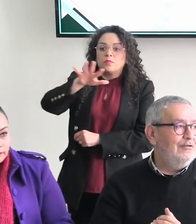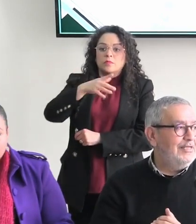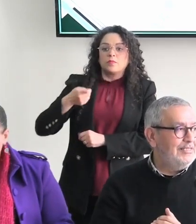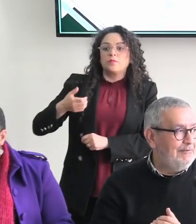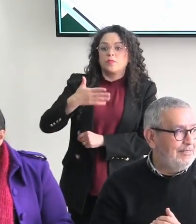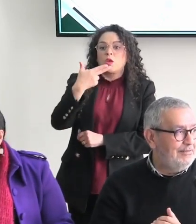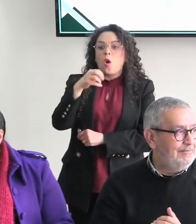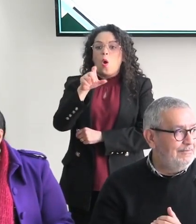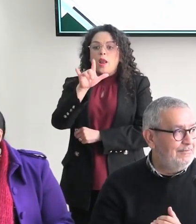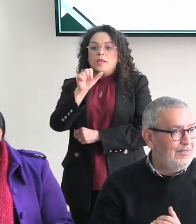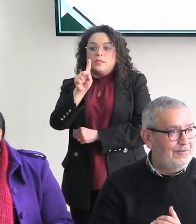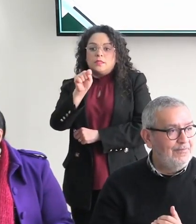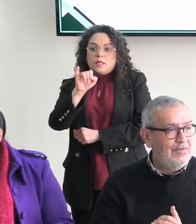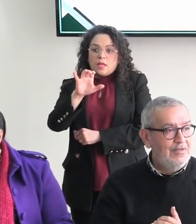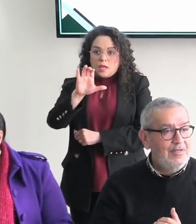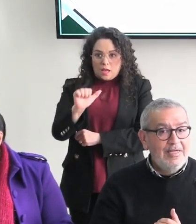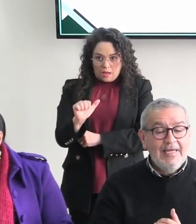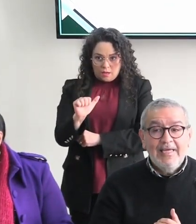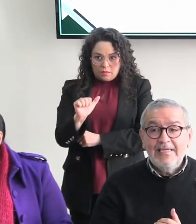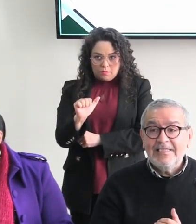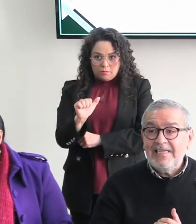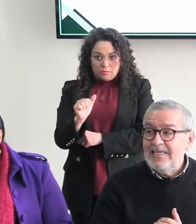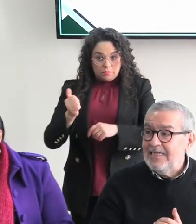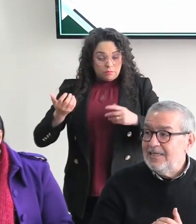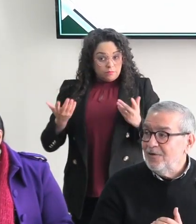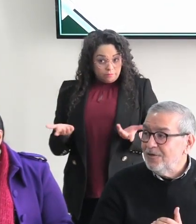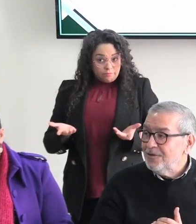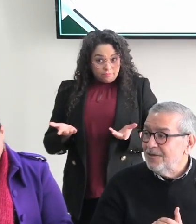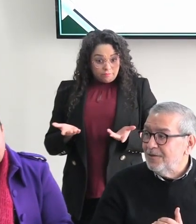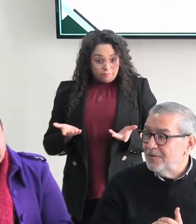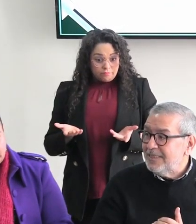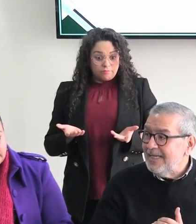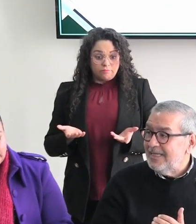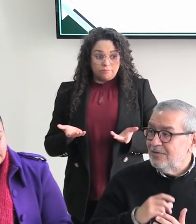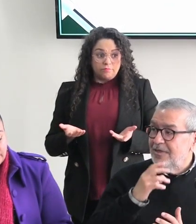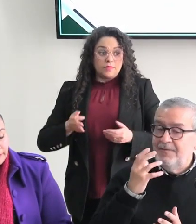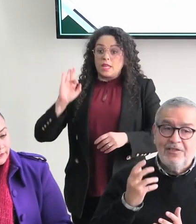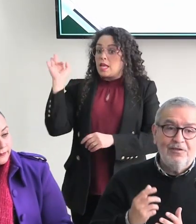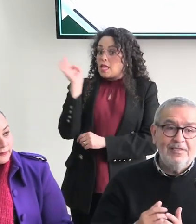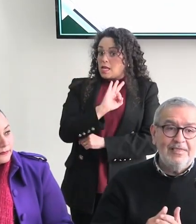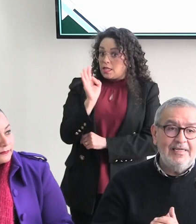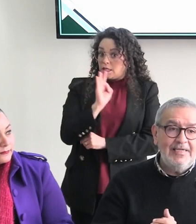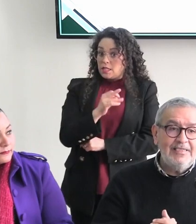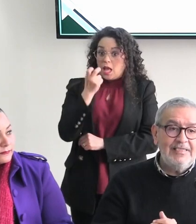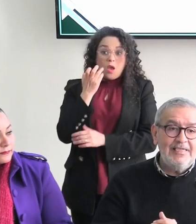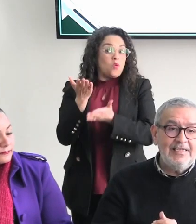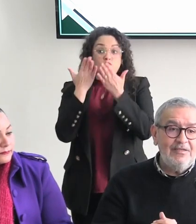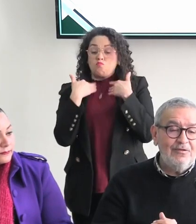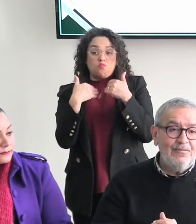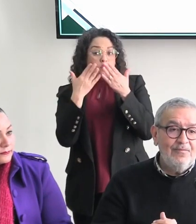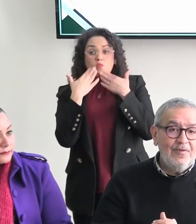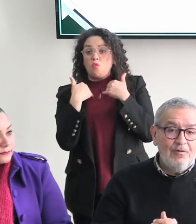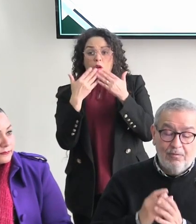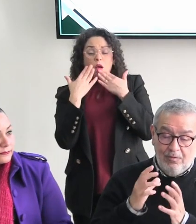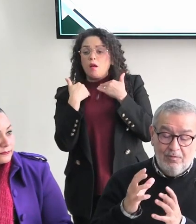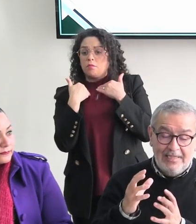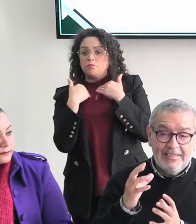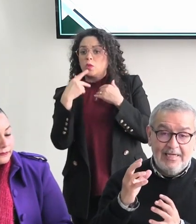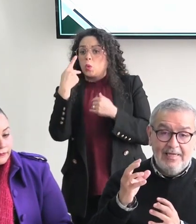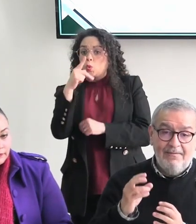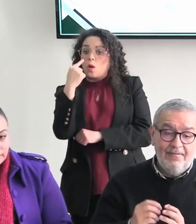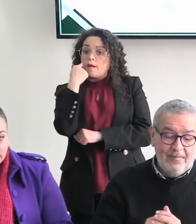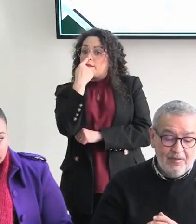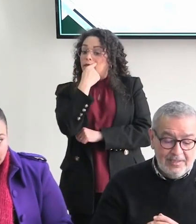elegante los que saben, ¿no? Si no tienes una visión en este sentido, o